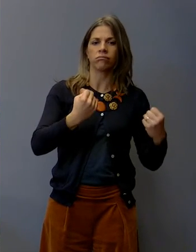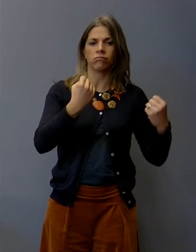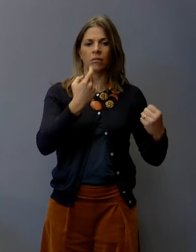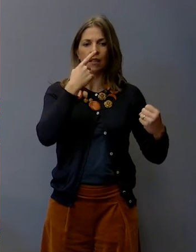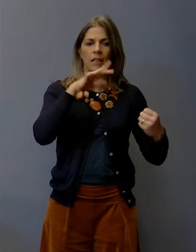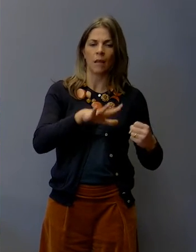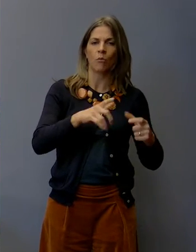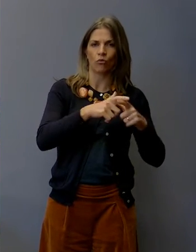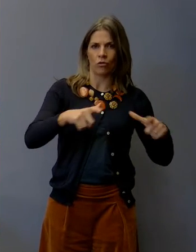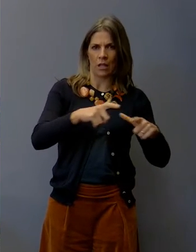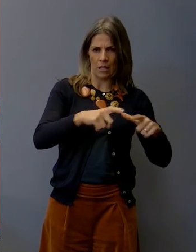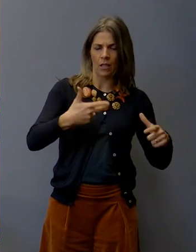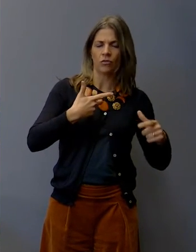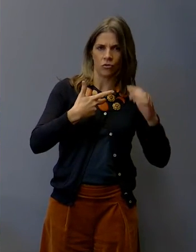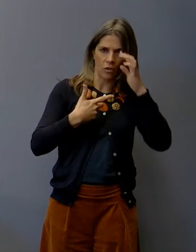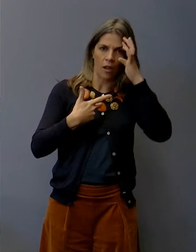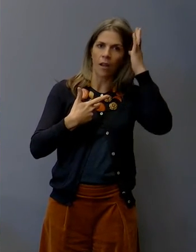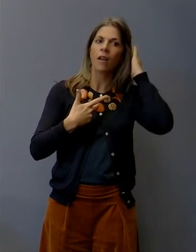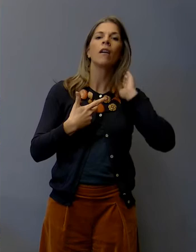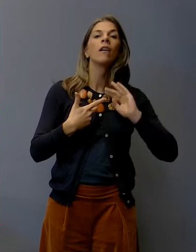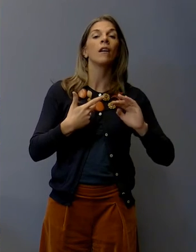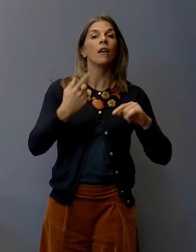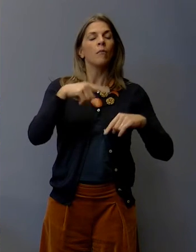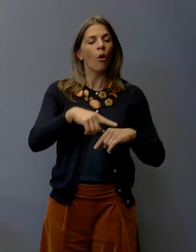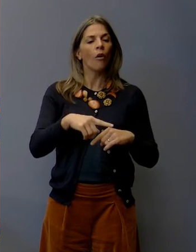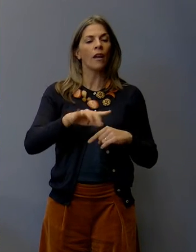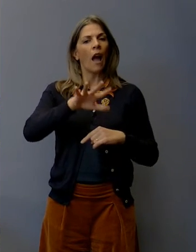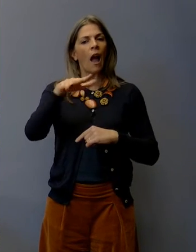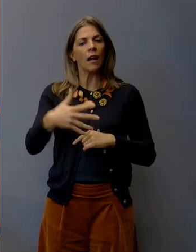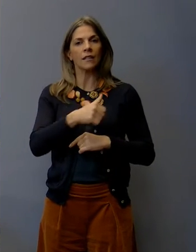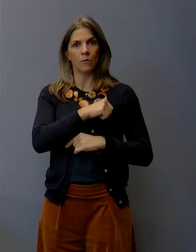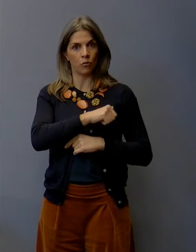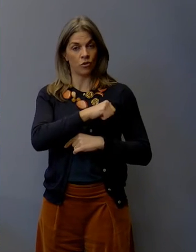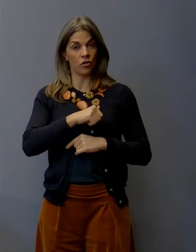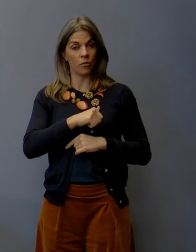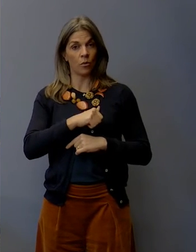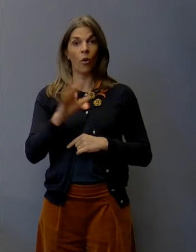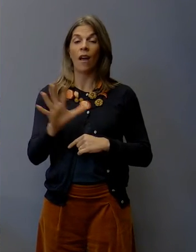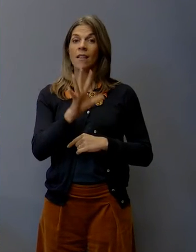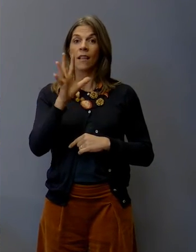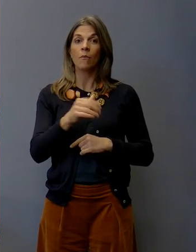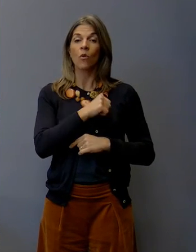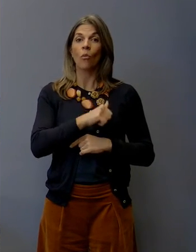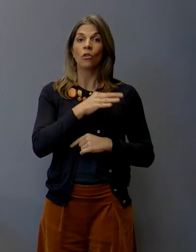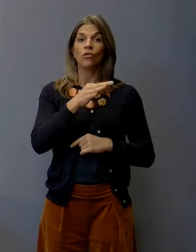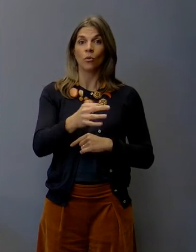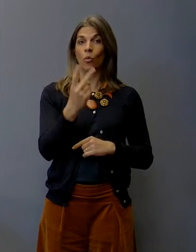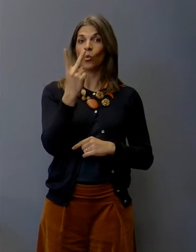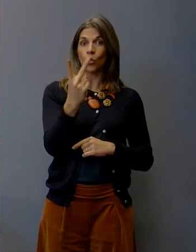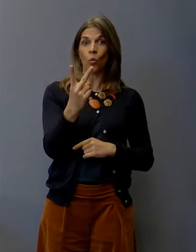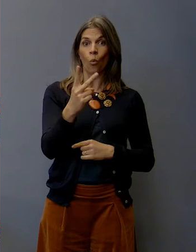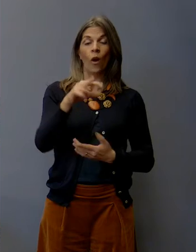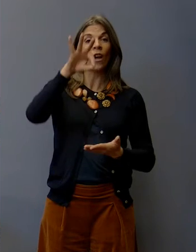ne andiamo a vedere uno per uno noi siamo dinnanzi a municipi come il municipio ad esempio ii centro ovest